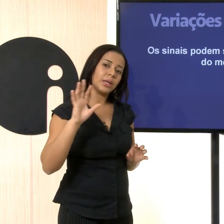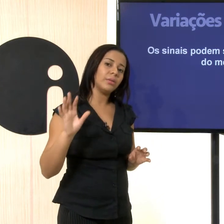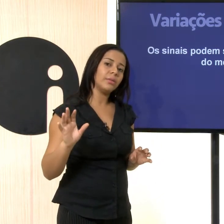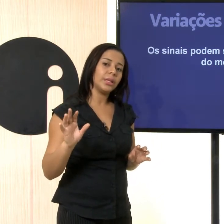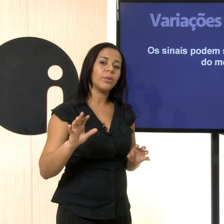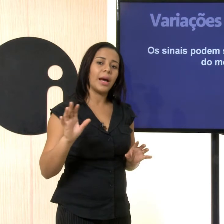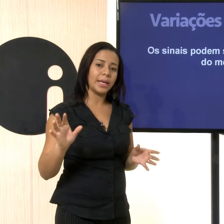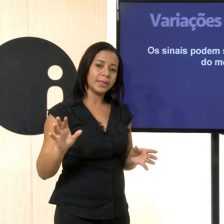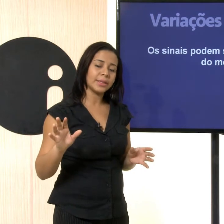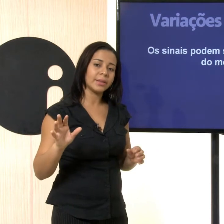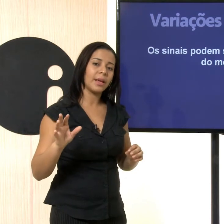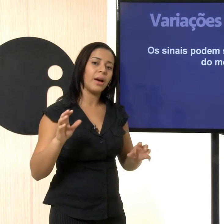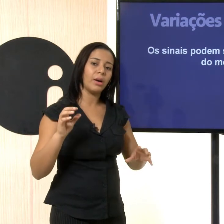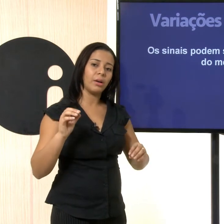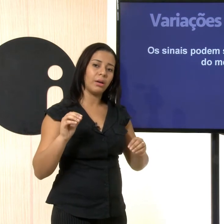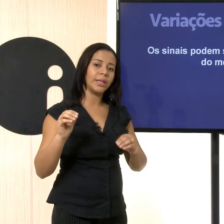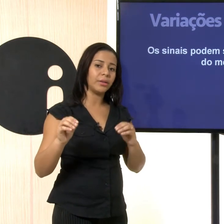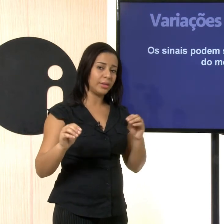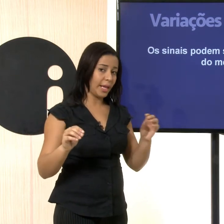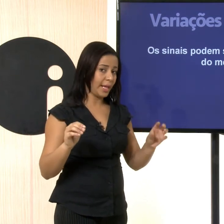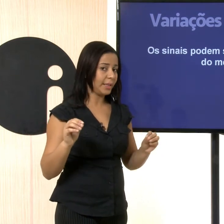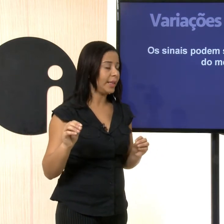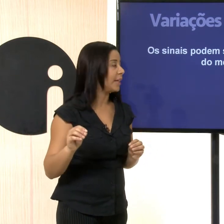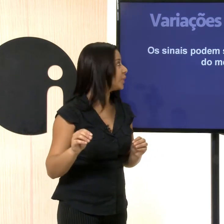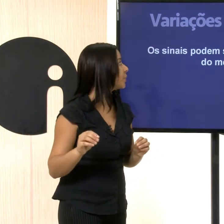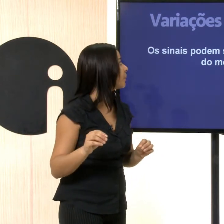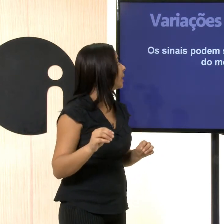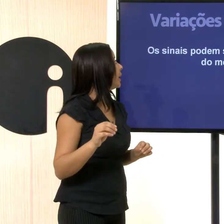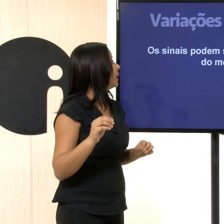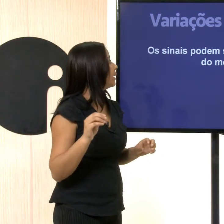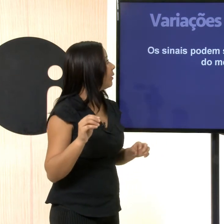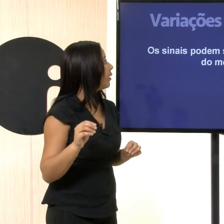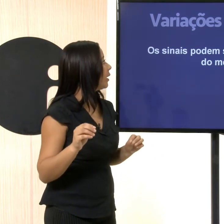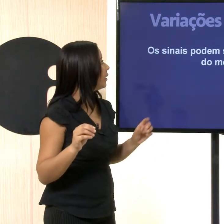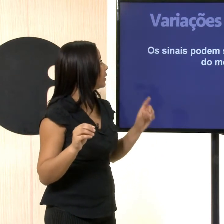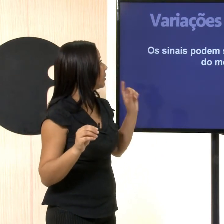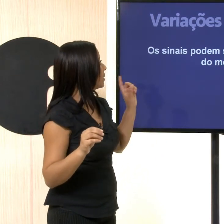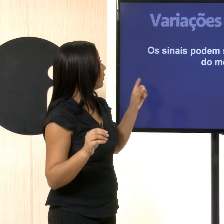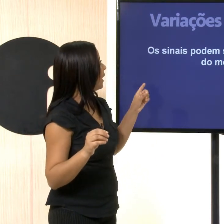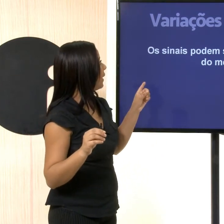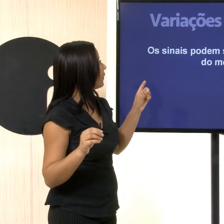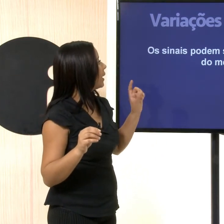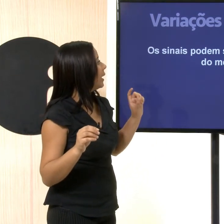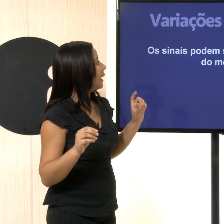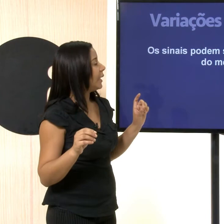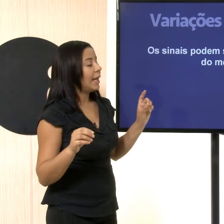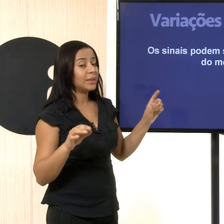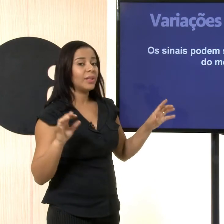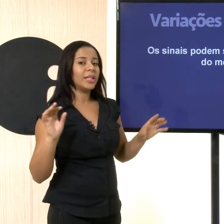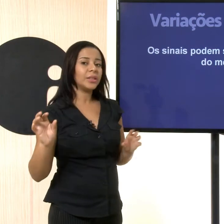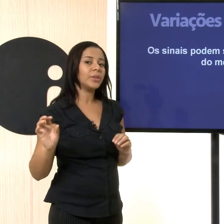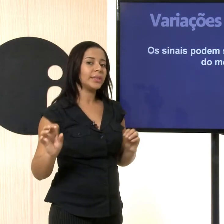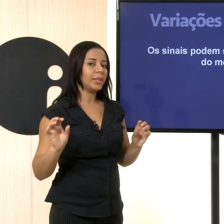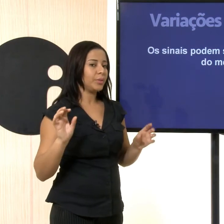são iguais ao dado da realidade. Então, agora nós vamos ver as variações